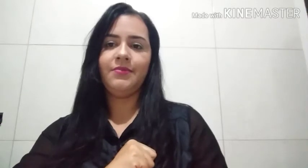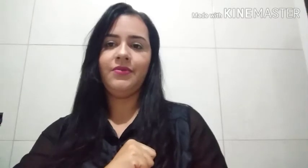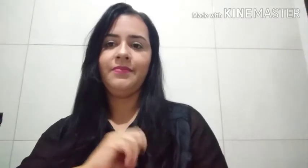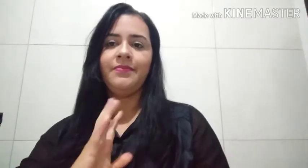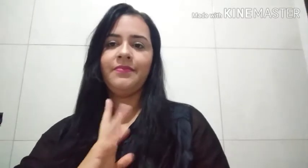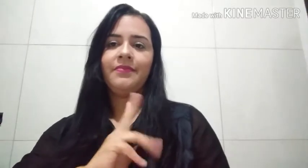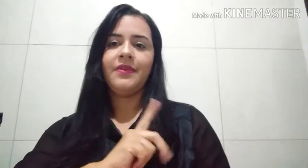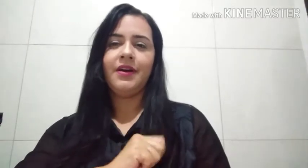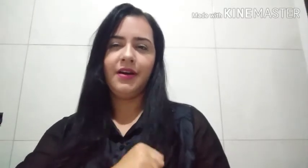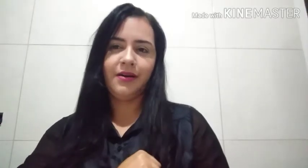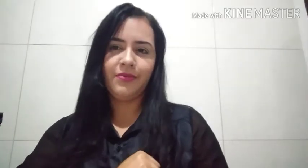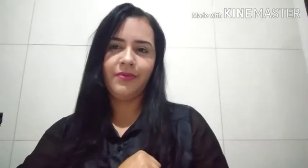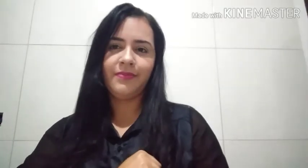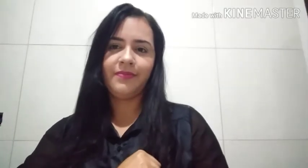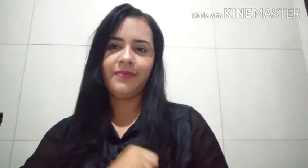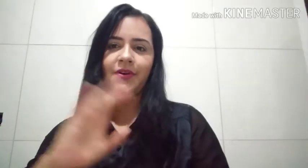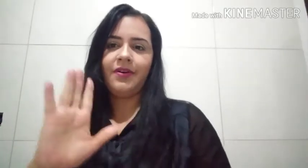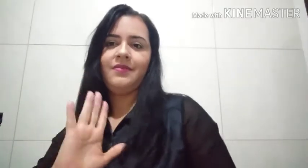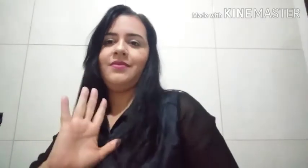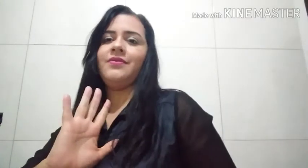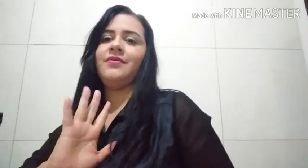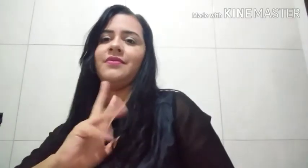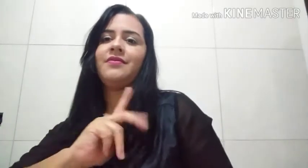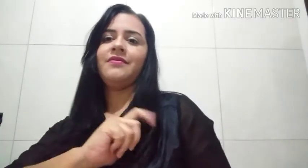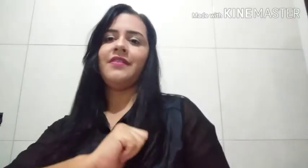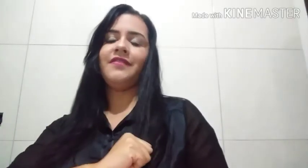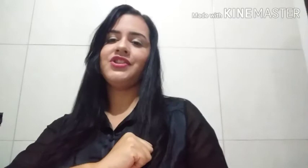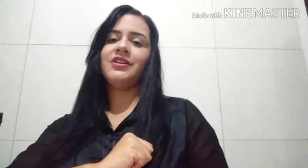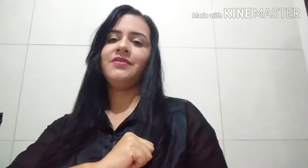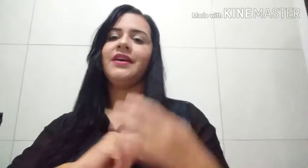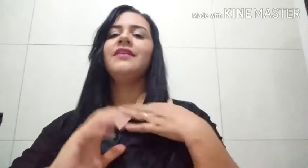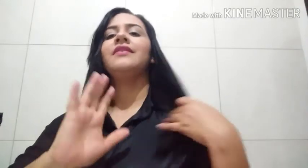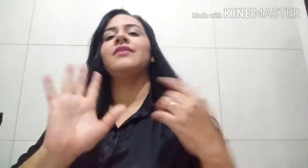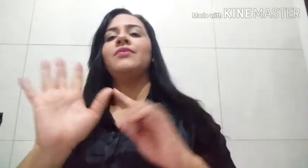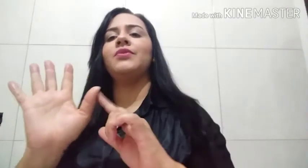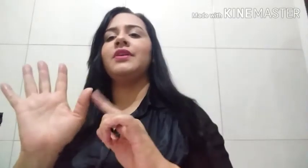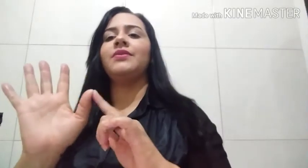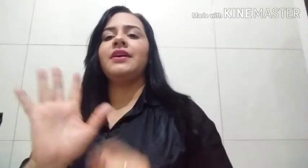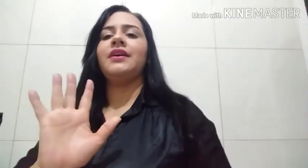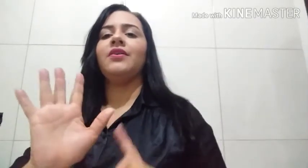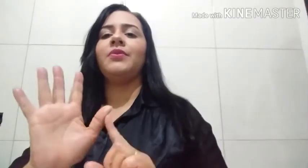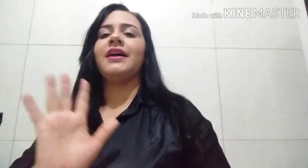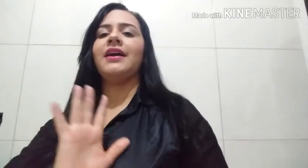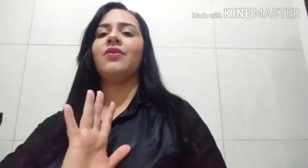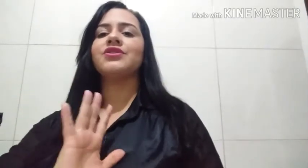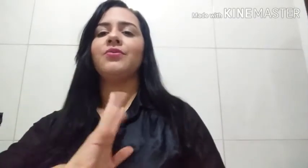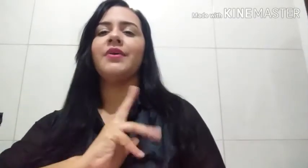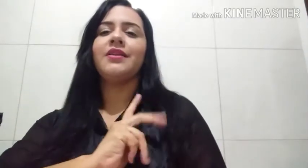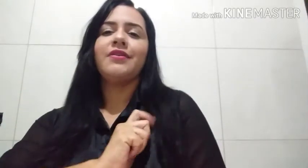Amo, amo, ó, vai fechando, né? Meu dedo aqui, ó, polegar encosta no peito e